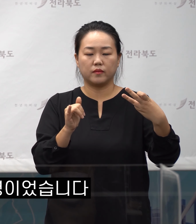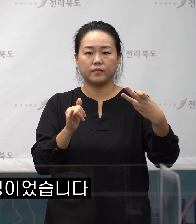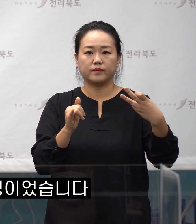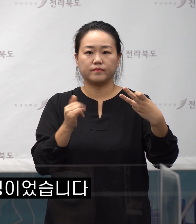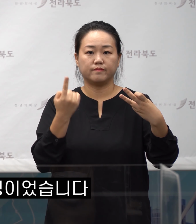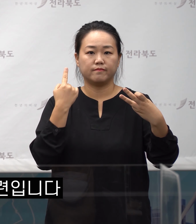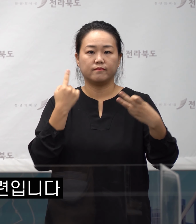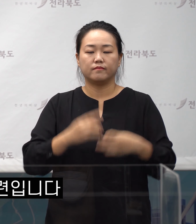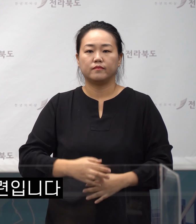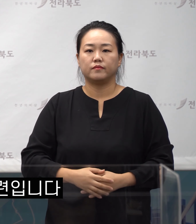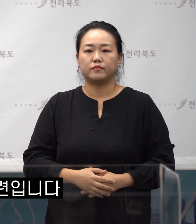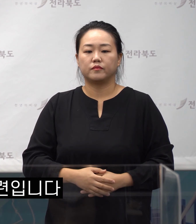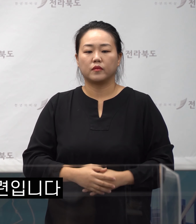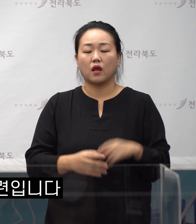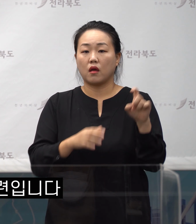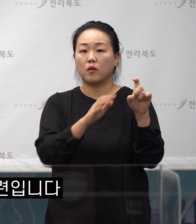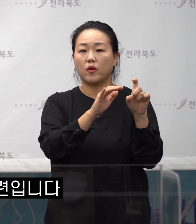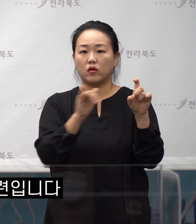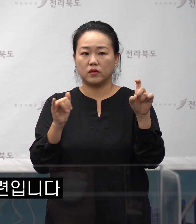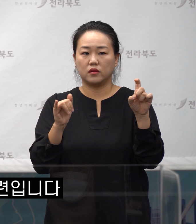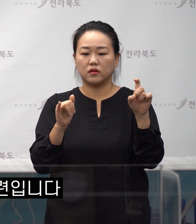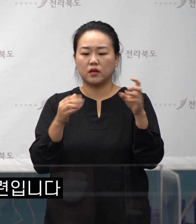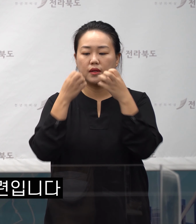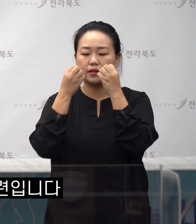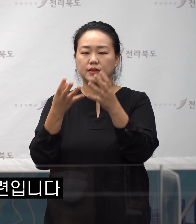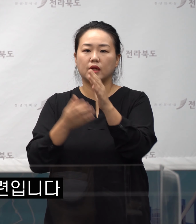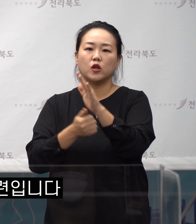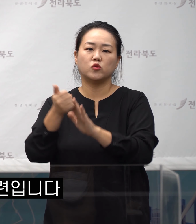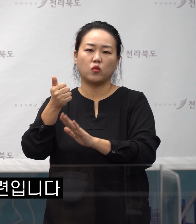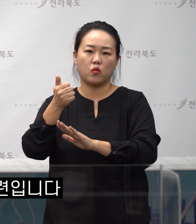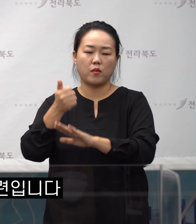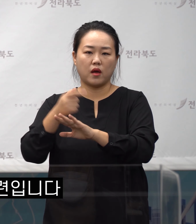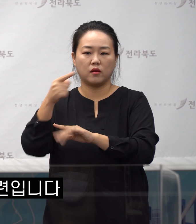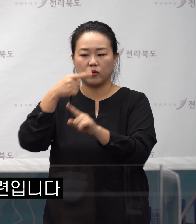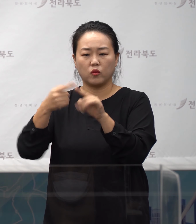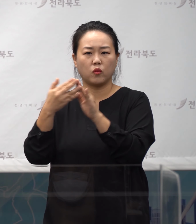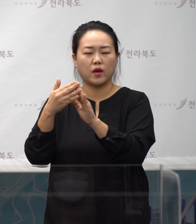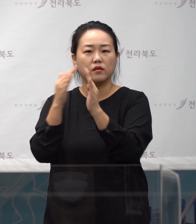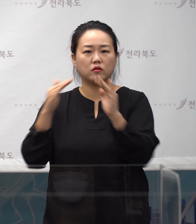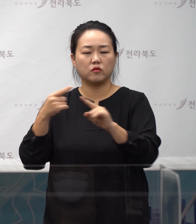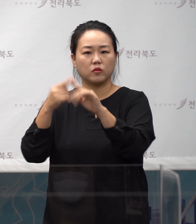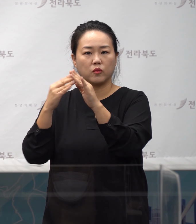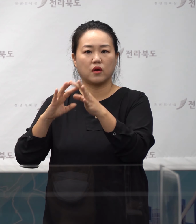13명이었습니다. 10명은 새소망교회 관련입니다. 그리고